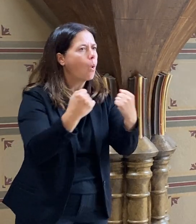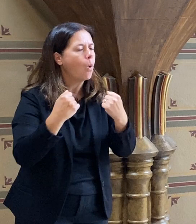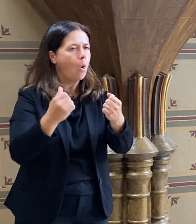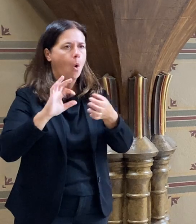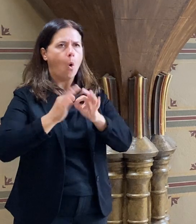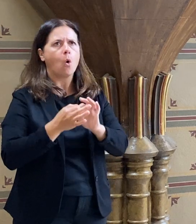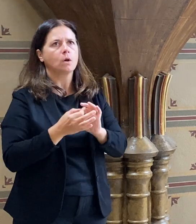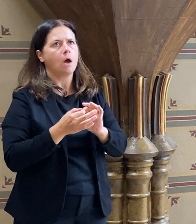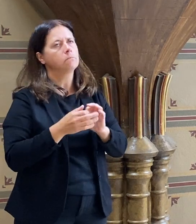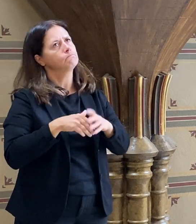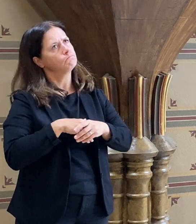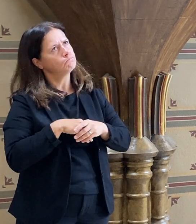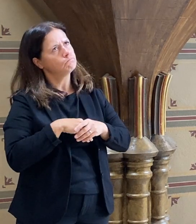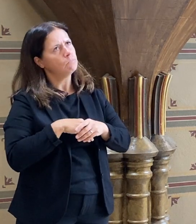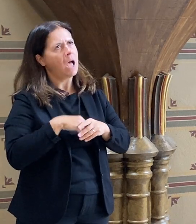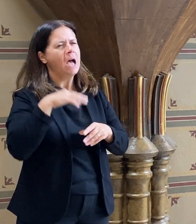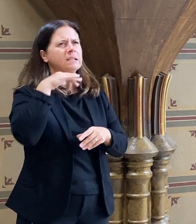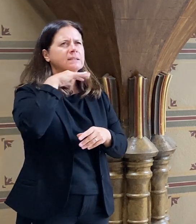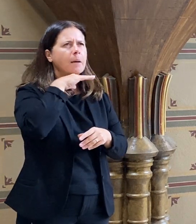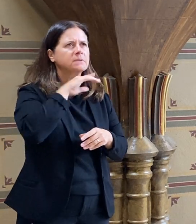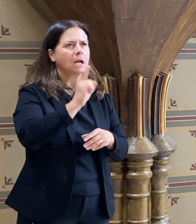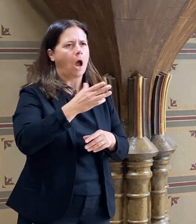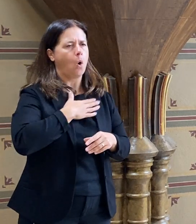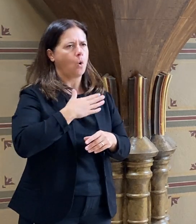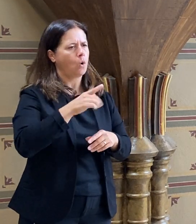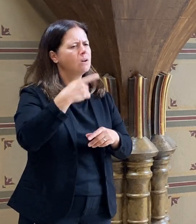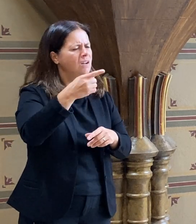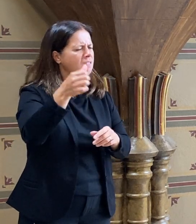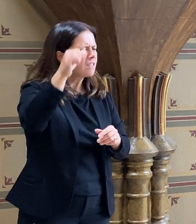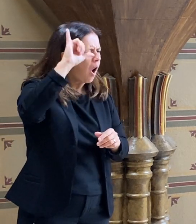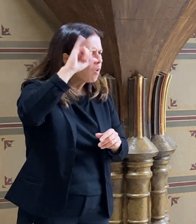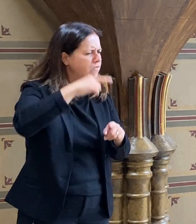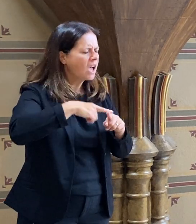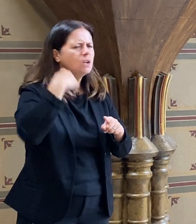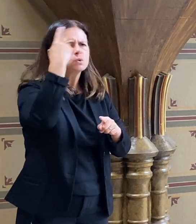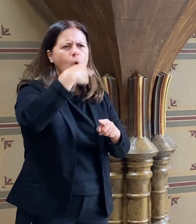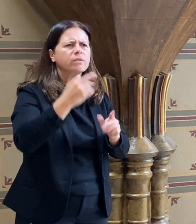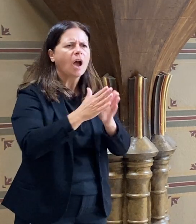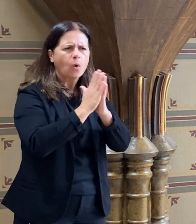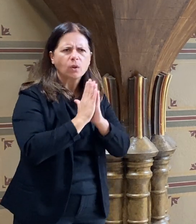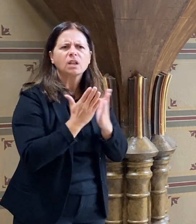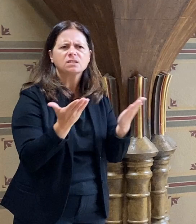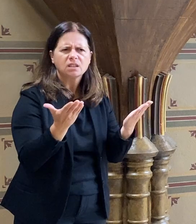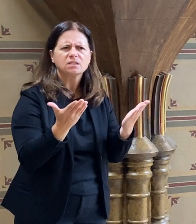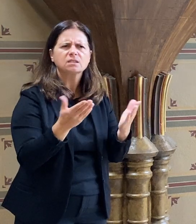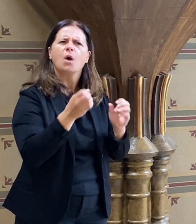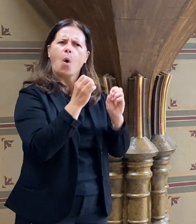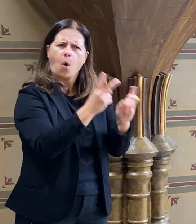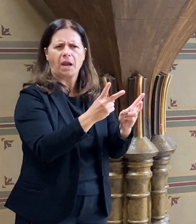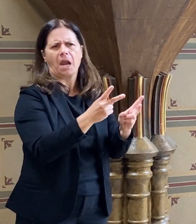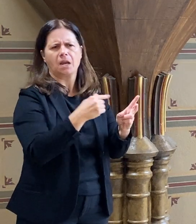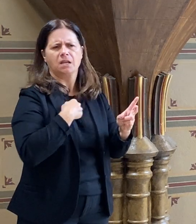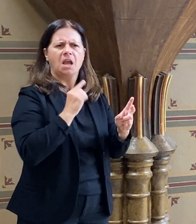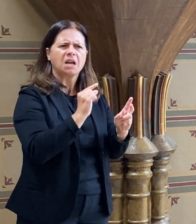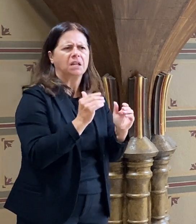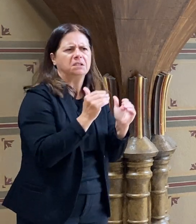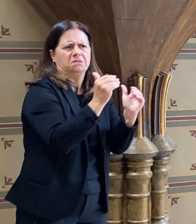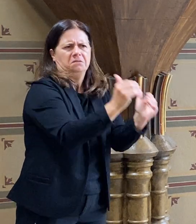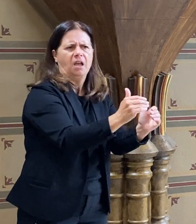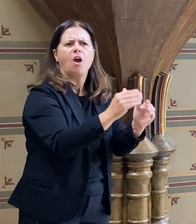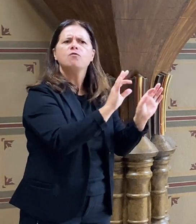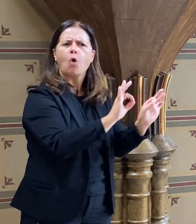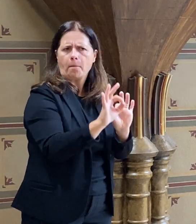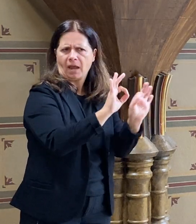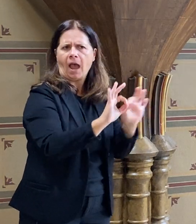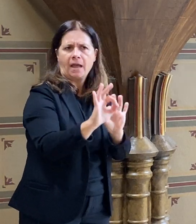Und Samstag ist ja auch meine Taufe und Sonntag der Gottesdienst. Okay, das kann ich dann etwas später